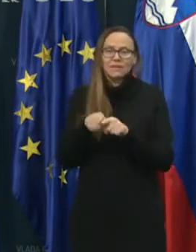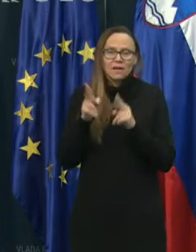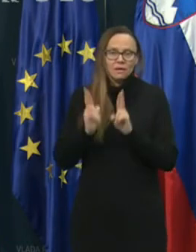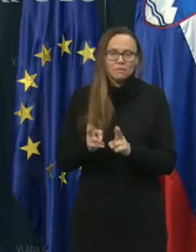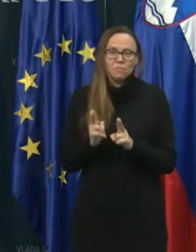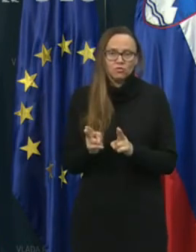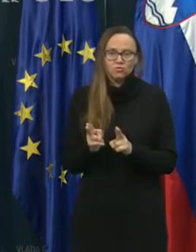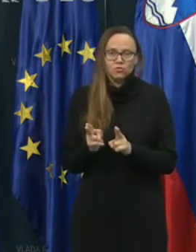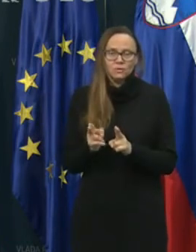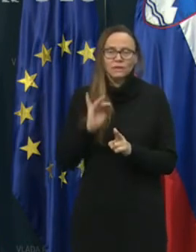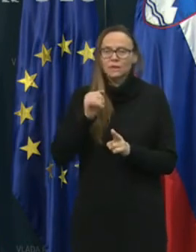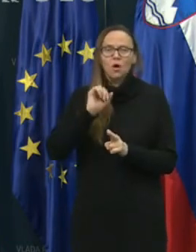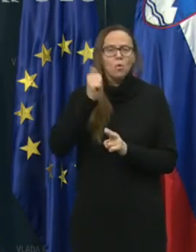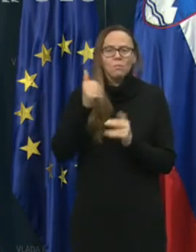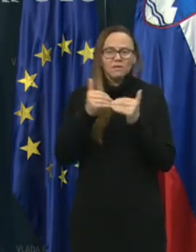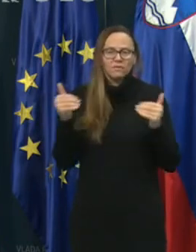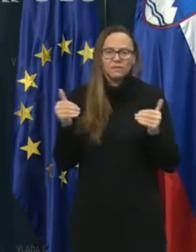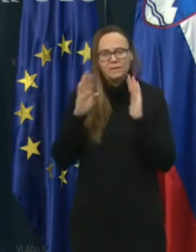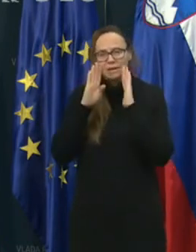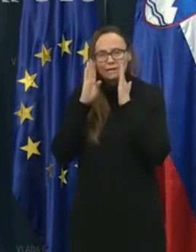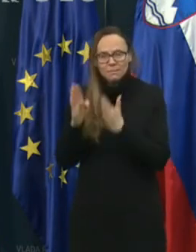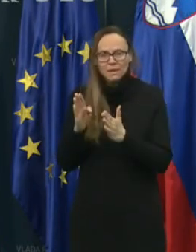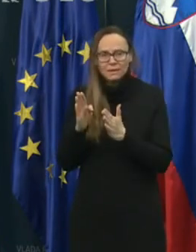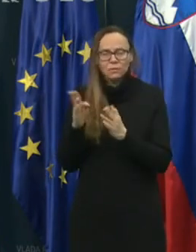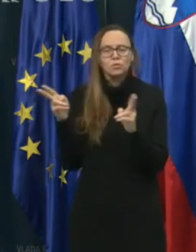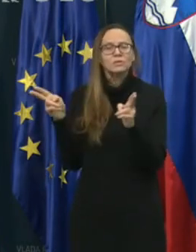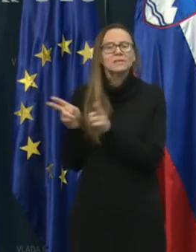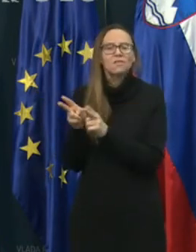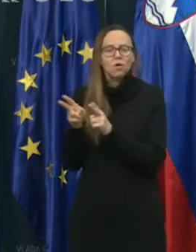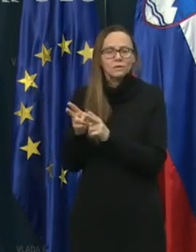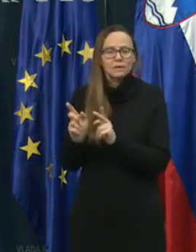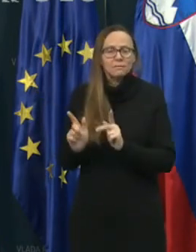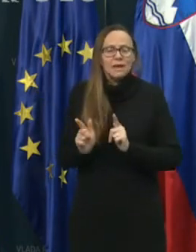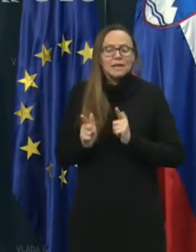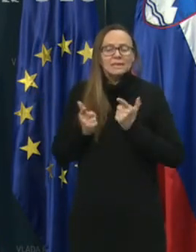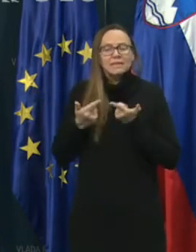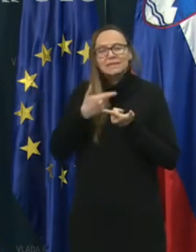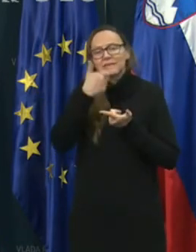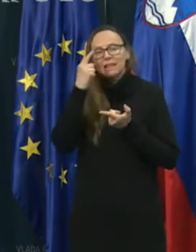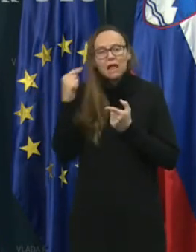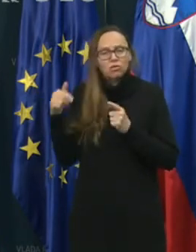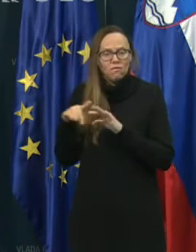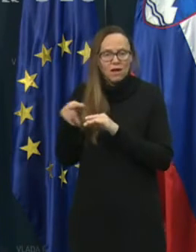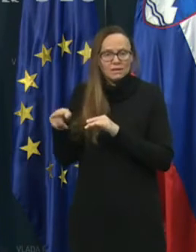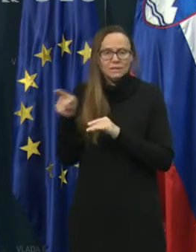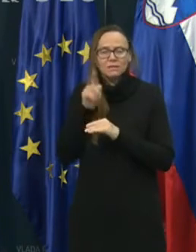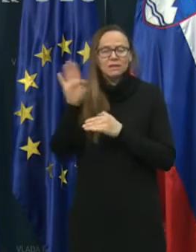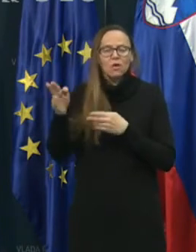možnosti je v prvi vrsti namenjeno svojcem, stanovalcem ter njihovim najbližjim.